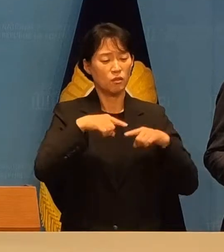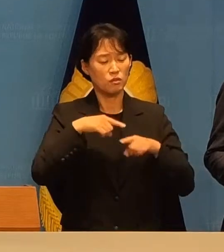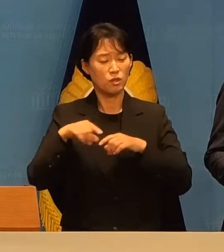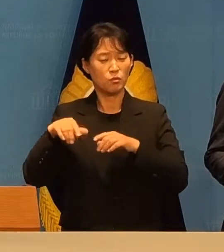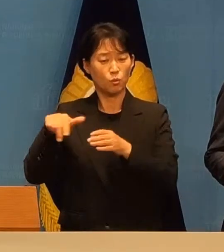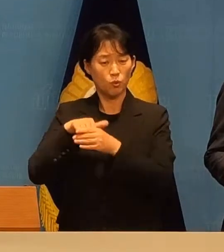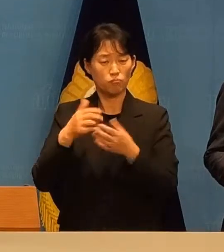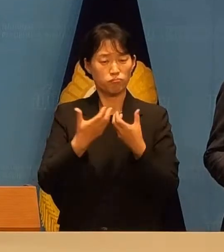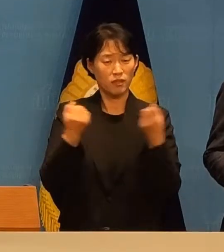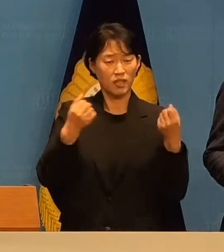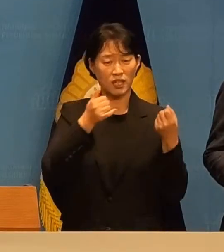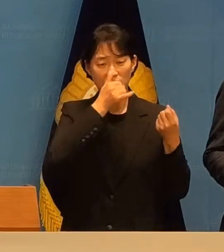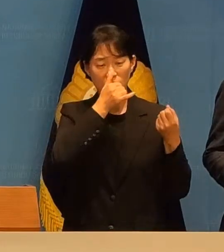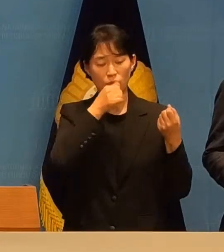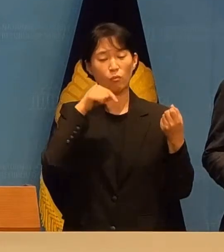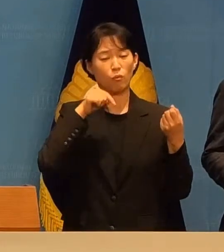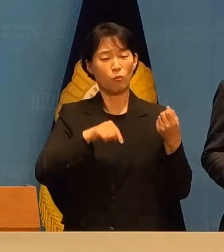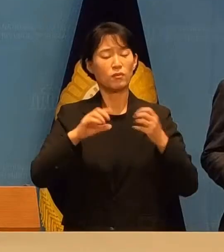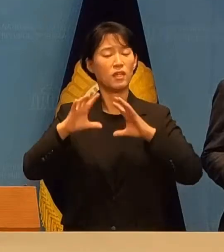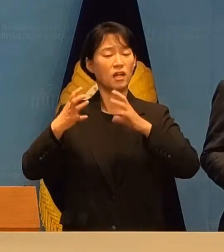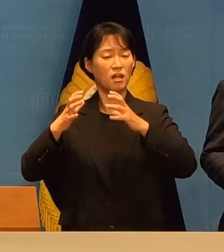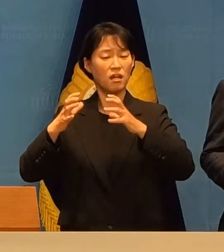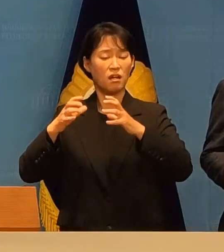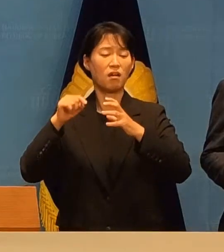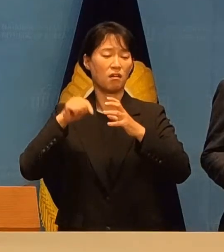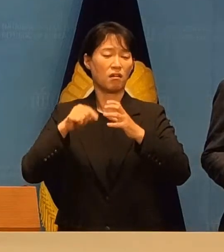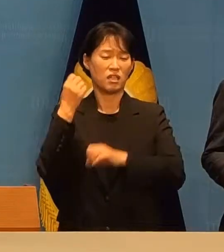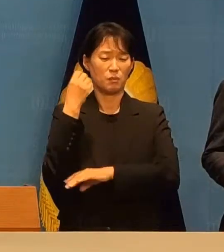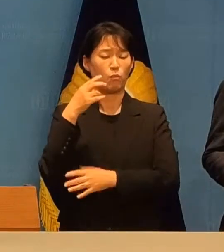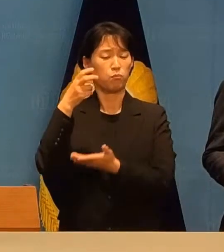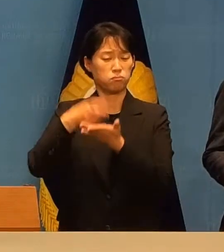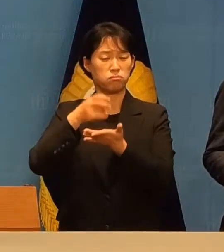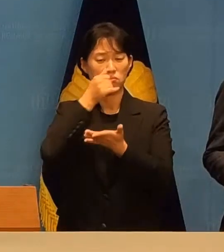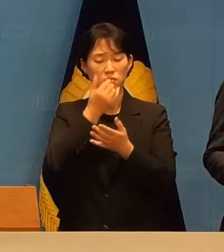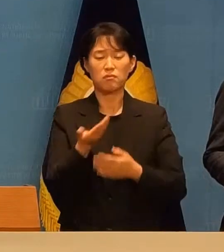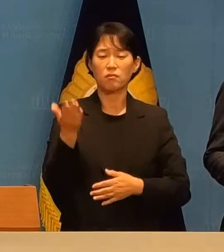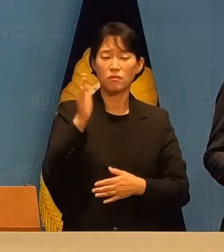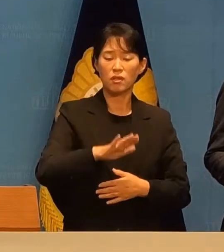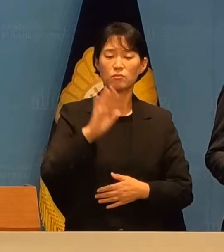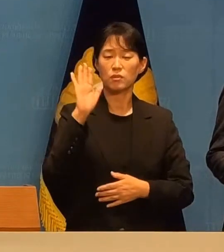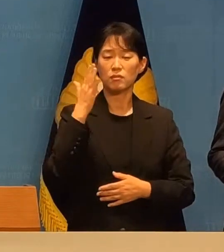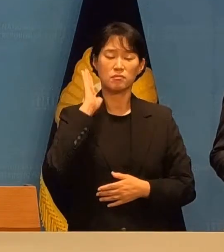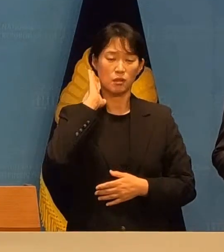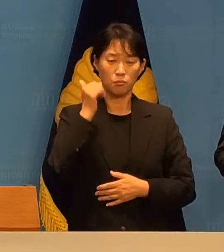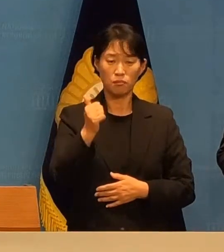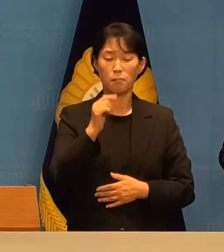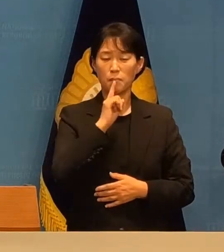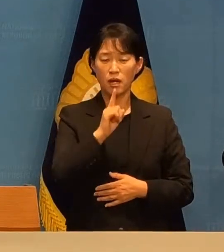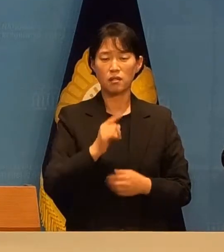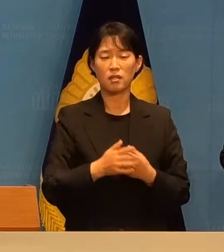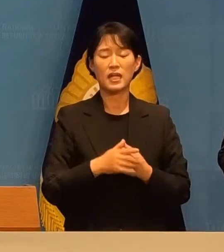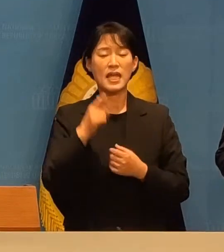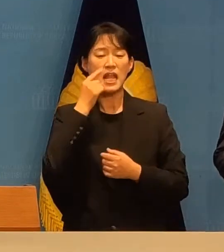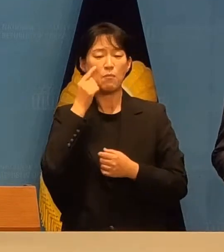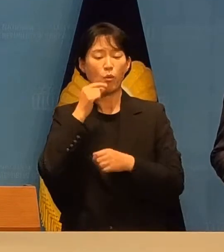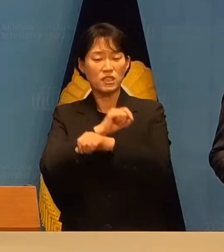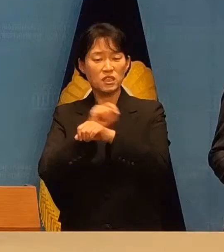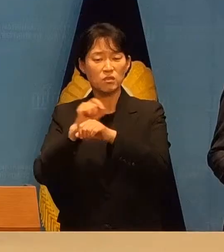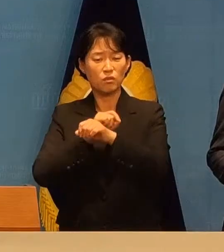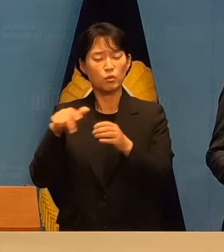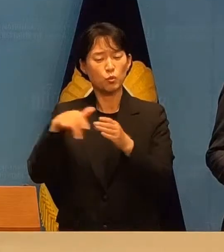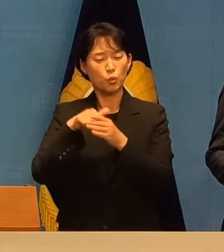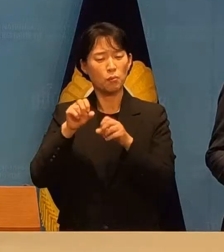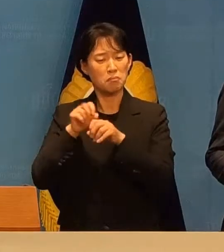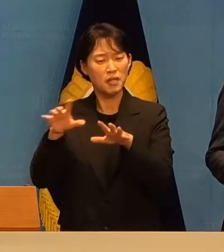규정함으로써 종교분리 원칙을 국가 운영 근간으로 삼고 있다. 그럼에도 최근 대통령이 일본의 특정 종교단체 해산